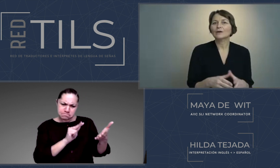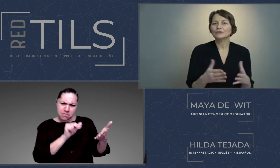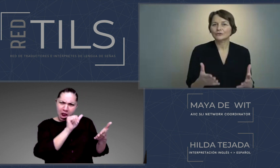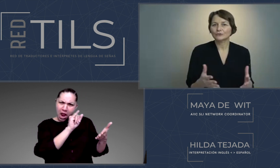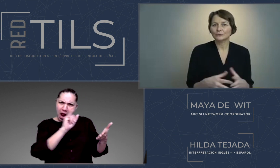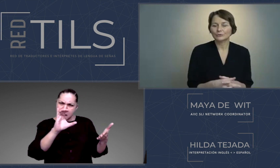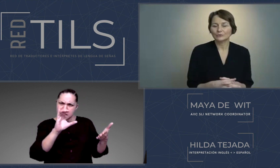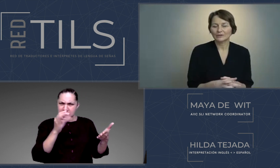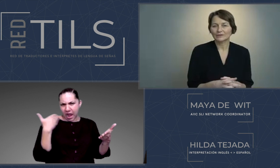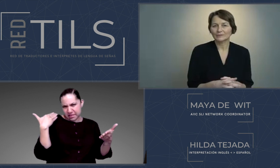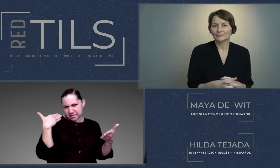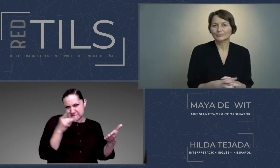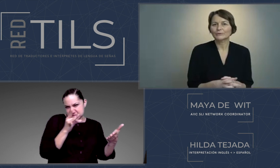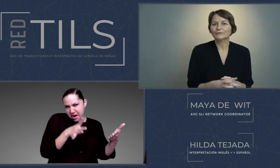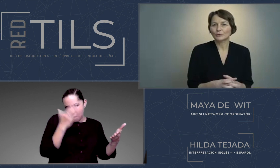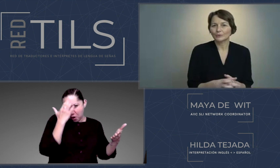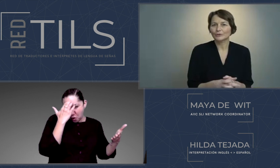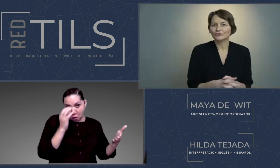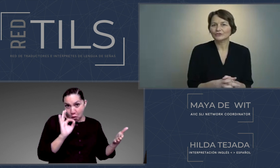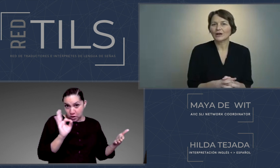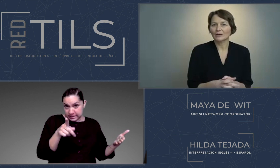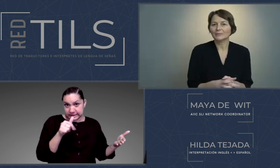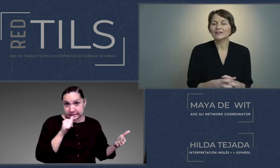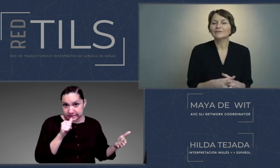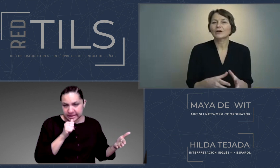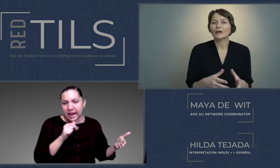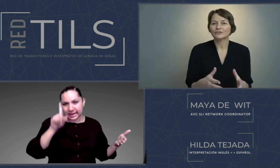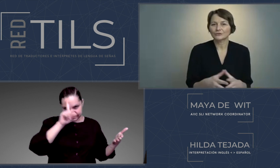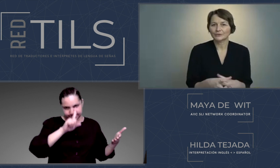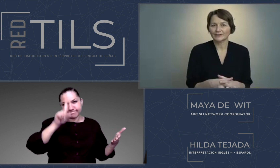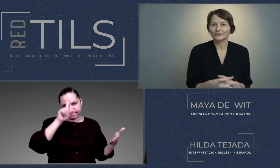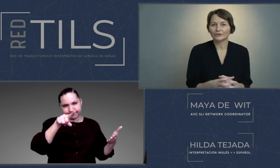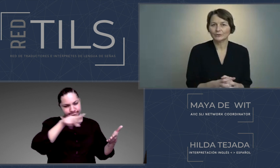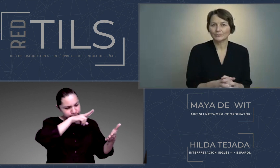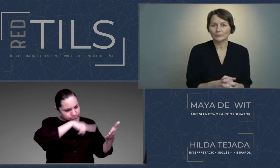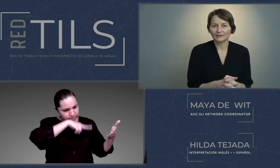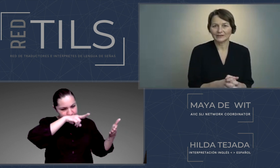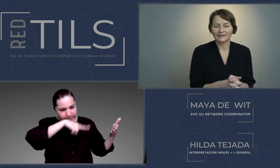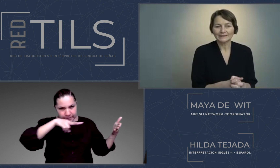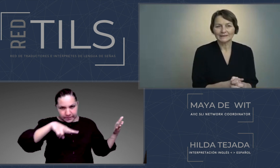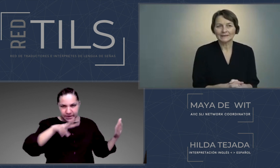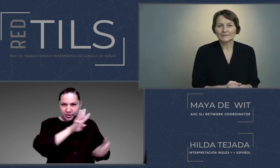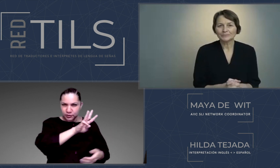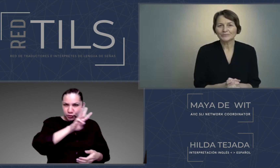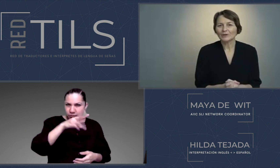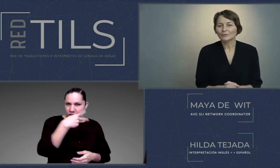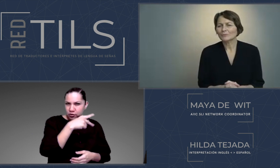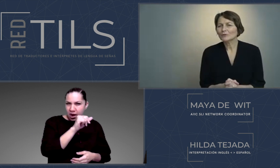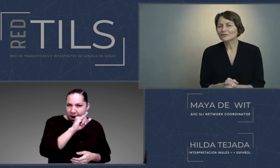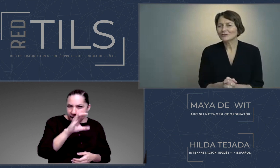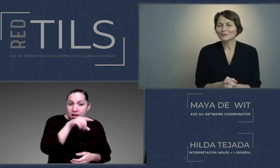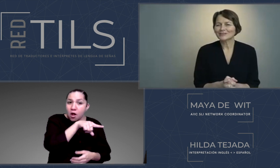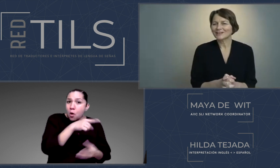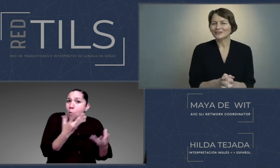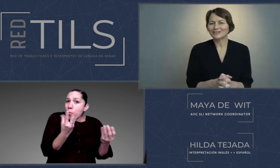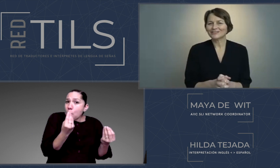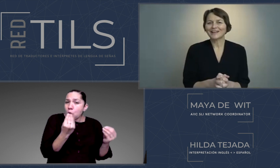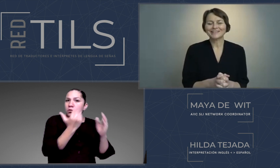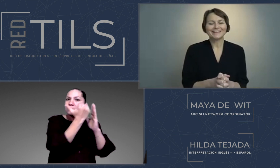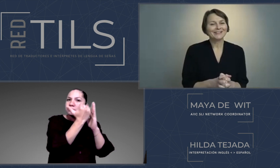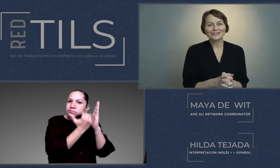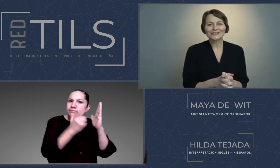lineamientos que se pueden utilizar sobre cómo realizar su trabajo en